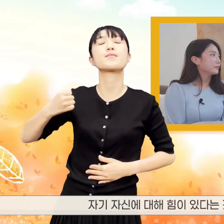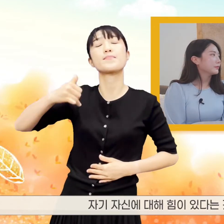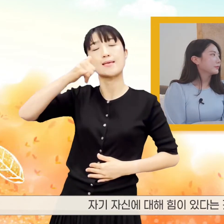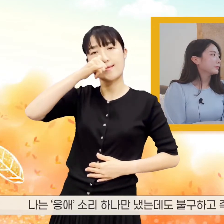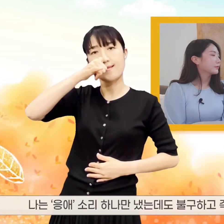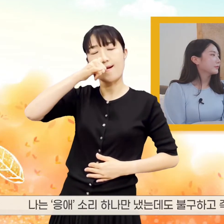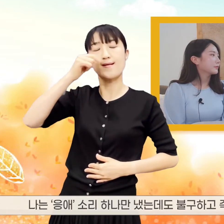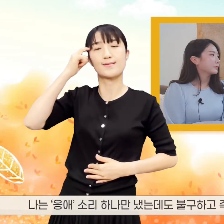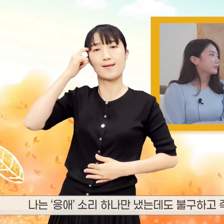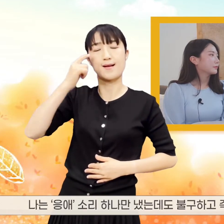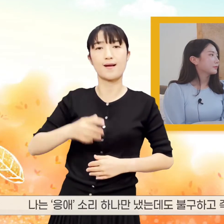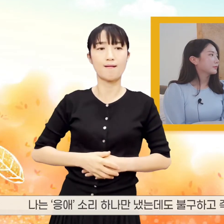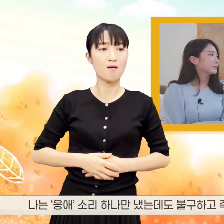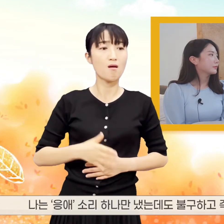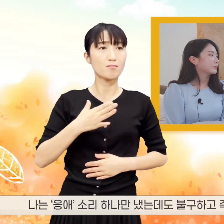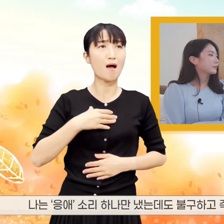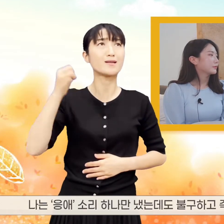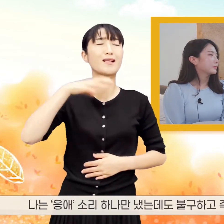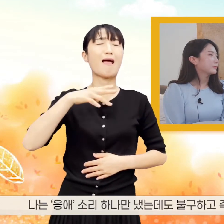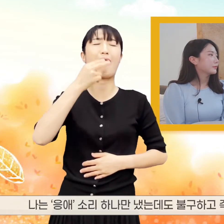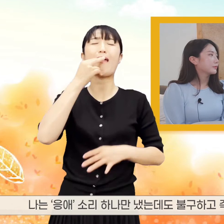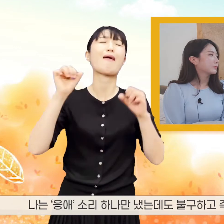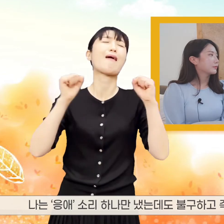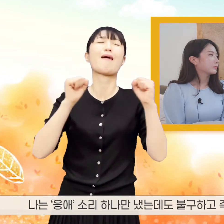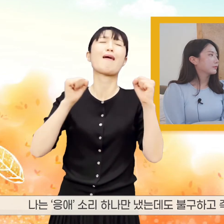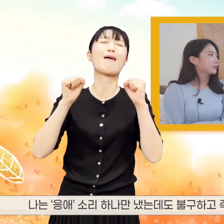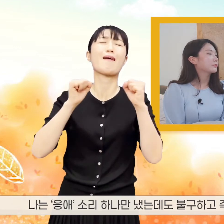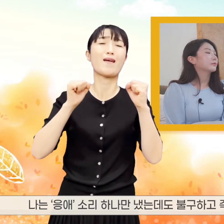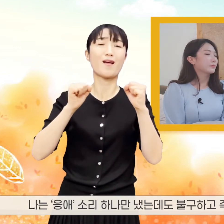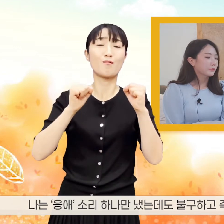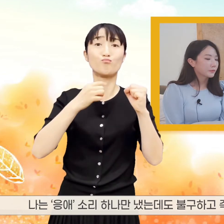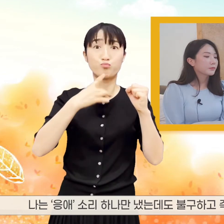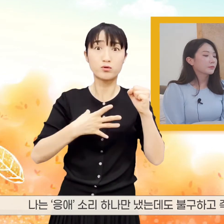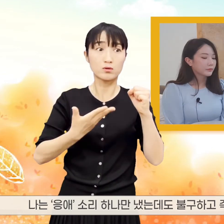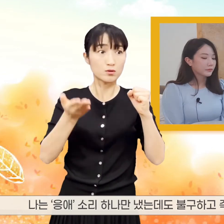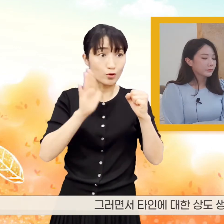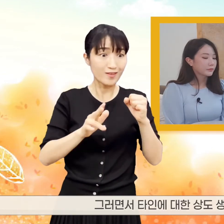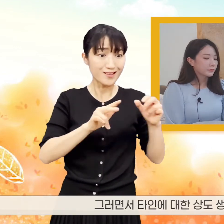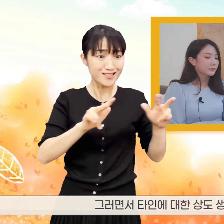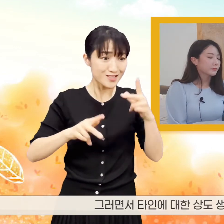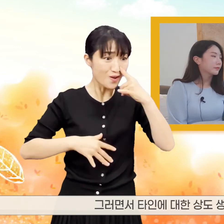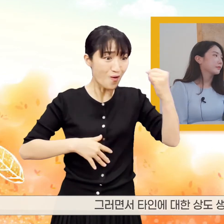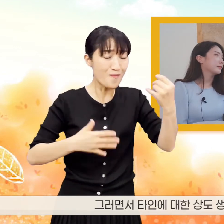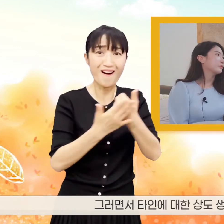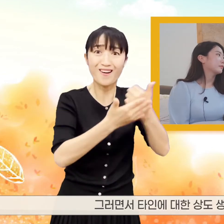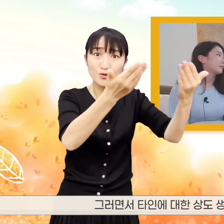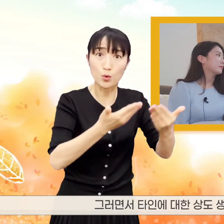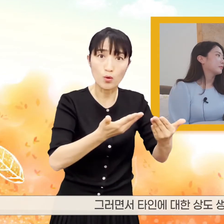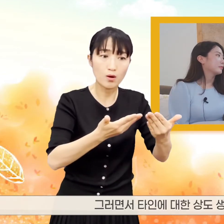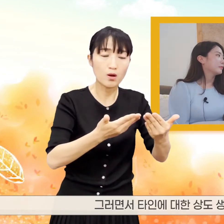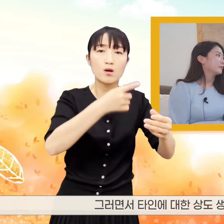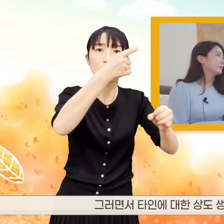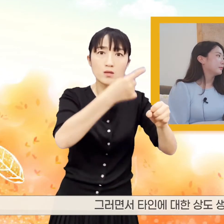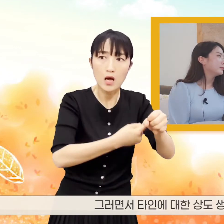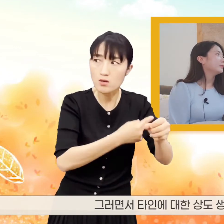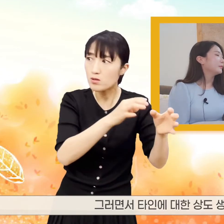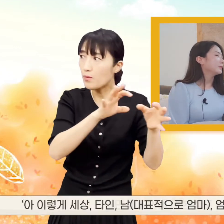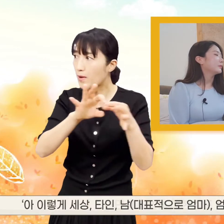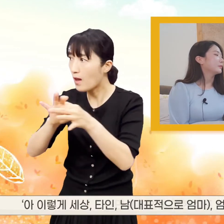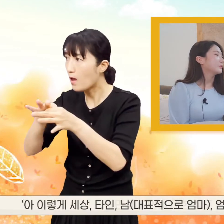있다라는 걸 느껴요. 나는 응애 소리 하나만 냈는데도 불구하고 즉각적인 반응들이 오니까. 그러면서 타인에 대한 상이 또 생기는